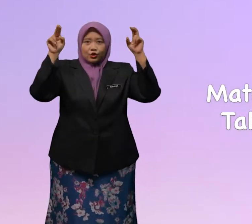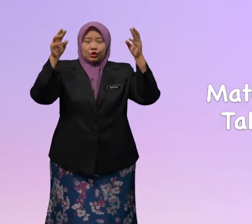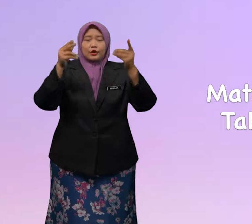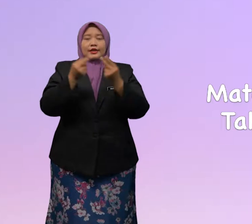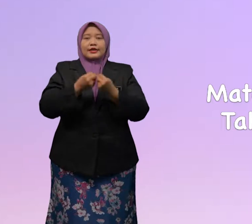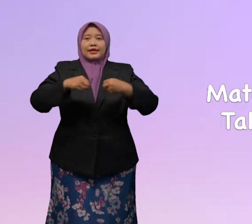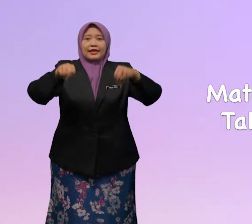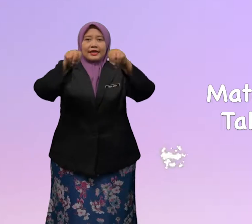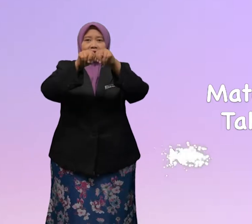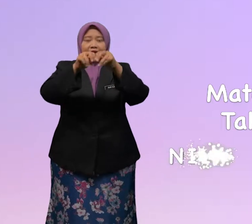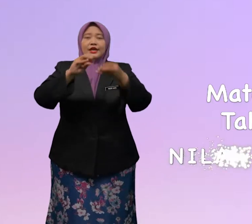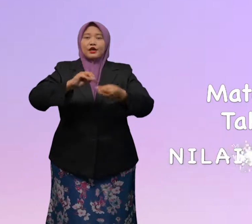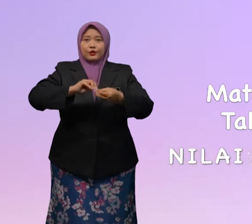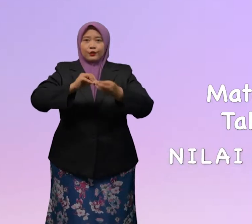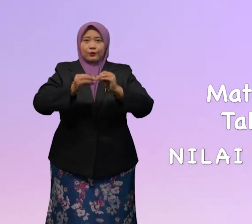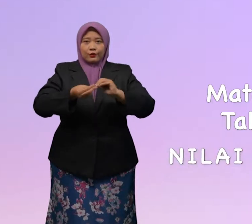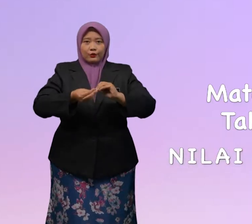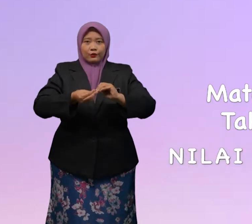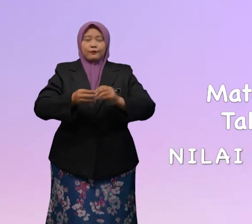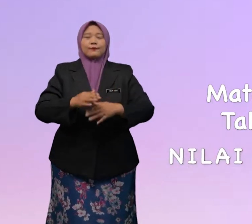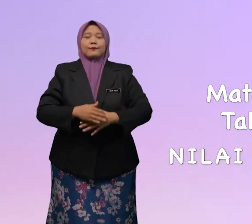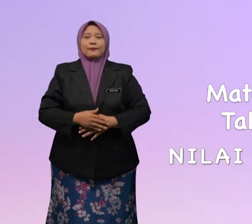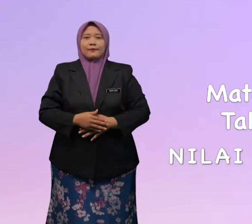bertajuk Nilai Nombor.